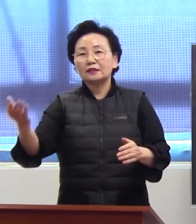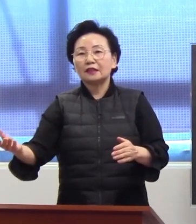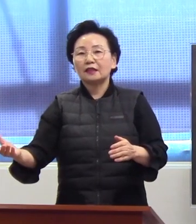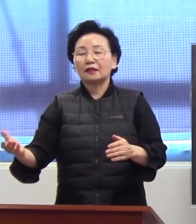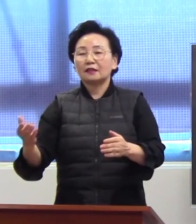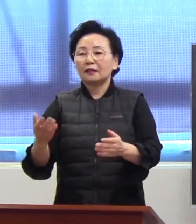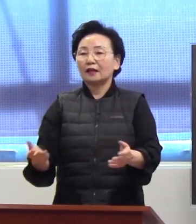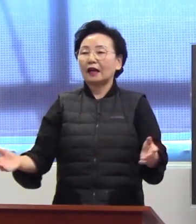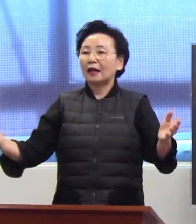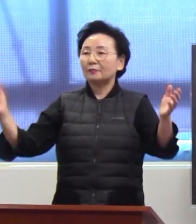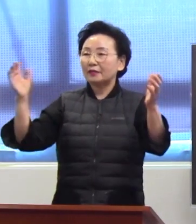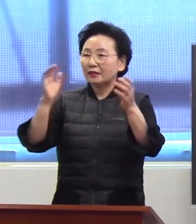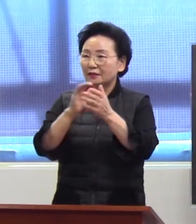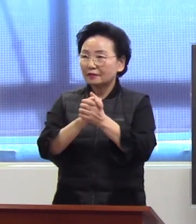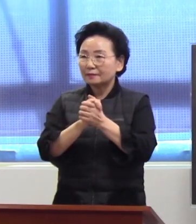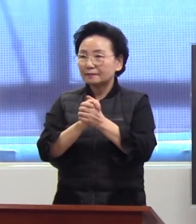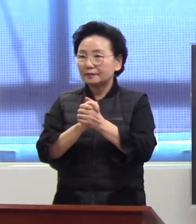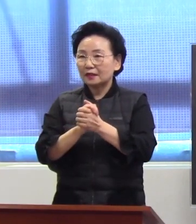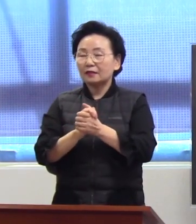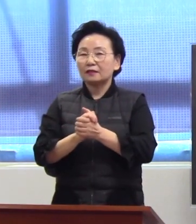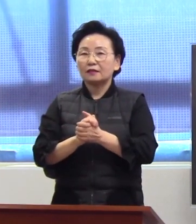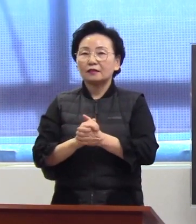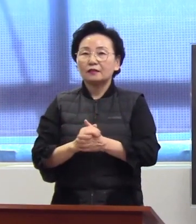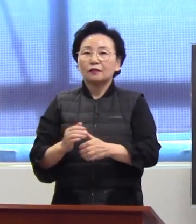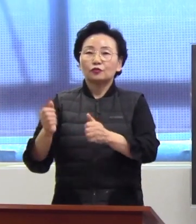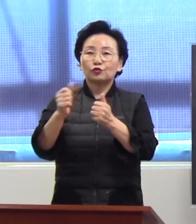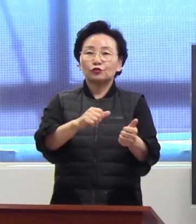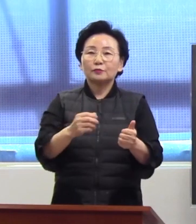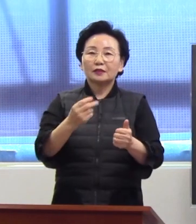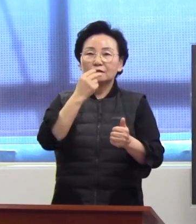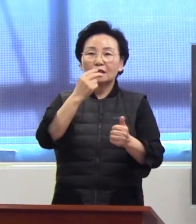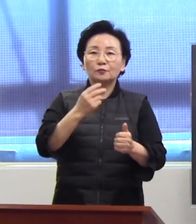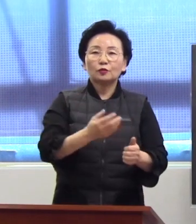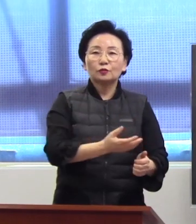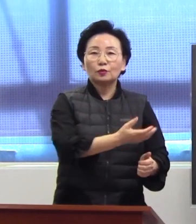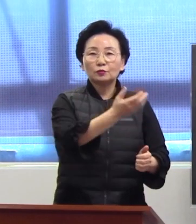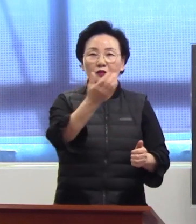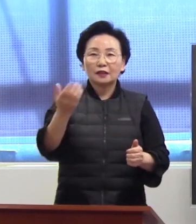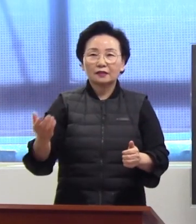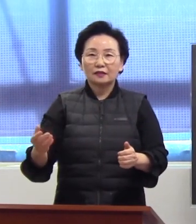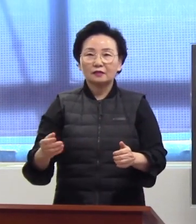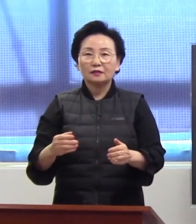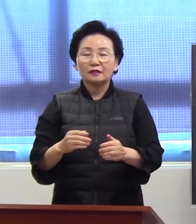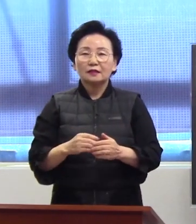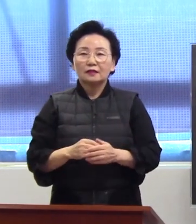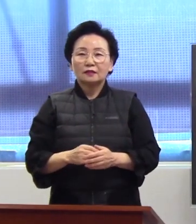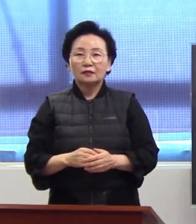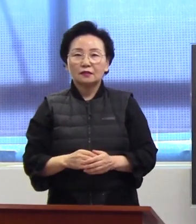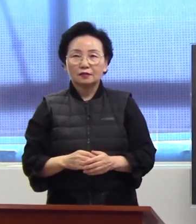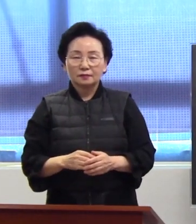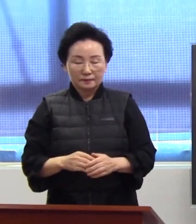옮겼느니라. 아멘. 네. 죽음에서 생명으로 옮겼다고요.